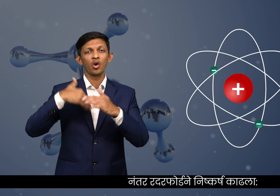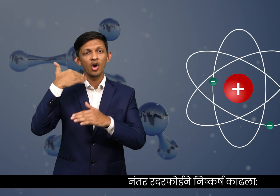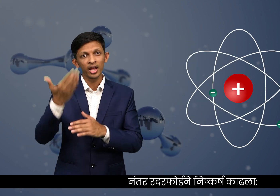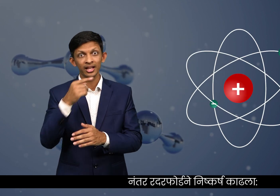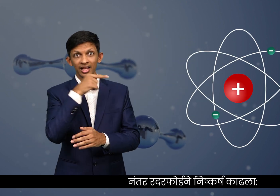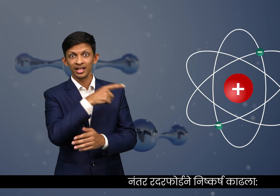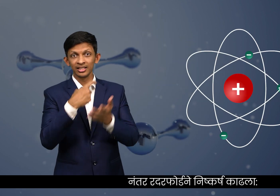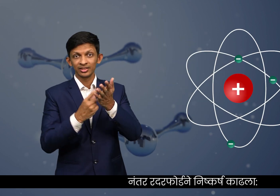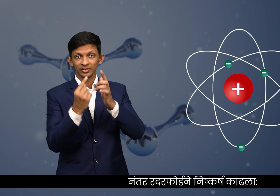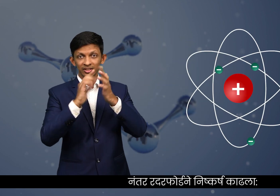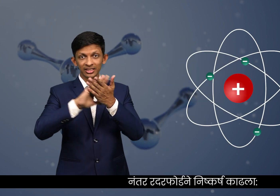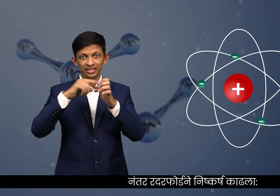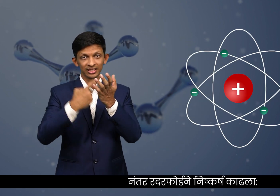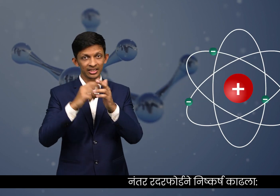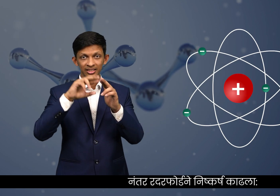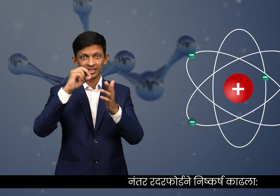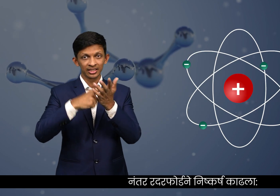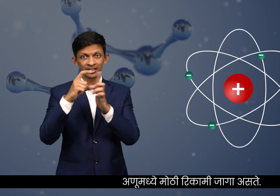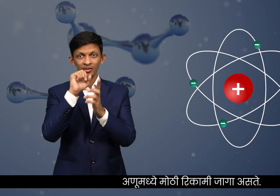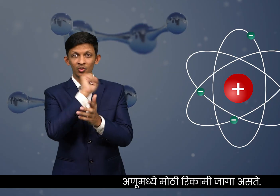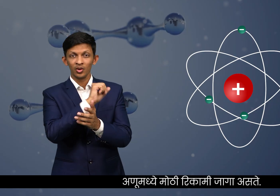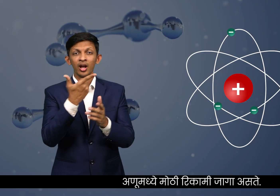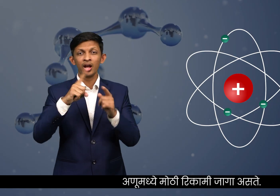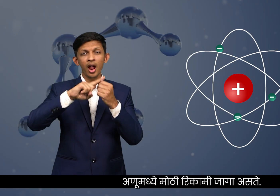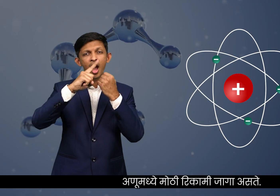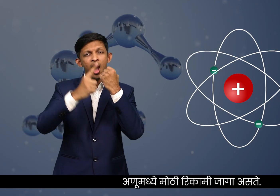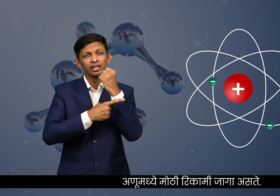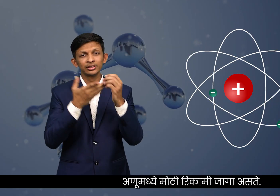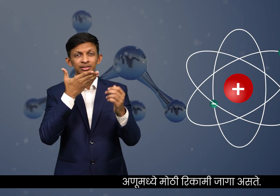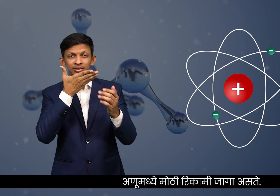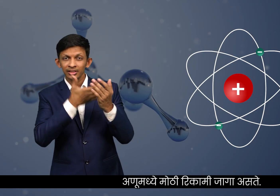नंतर रदरफोर्डने निष्कर्ष काढला, अणूमध्ये मोठी रिकामी जागा असते.